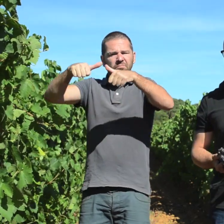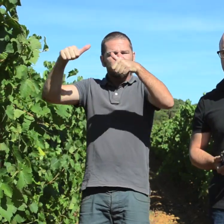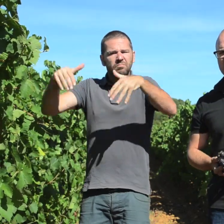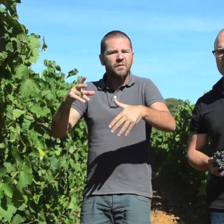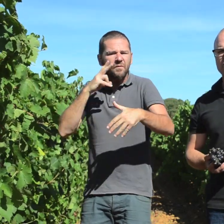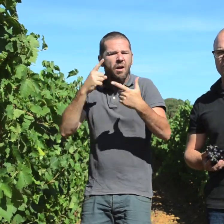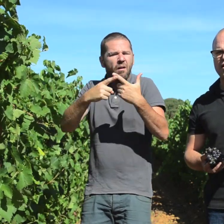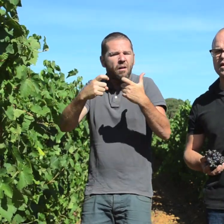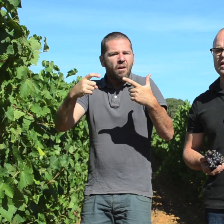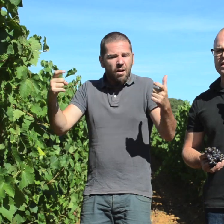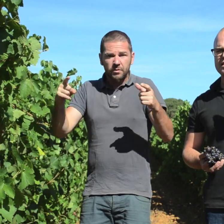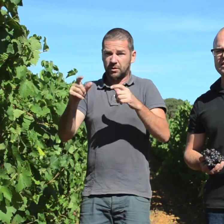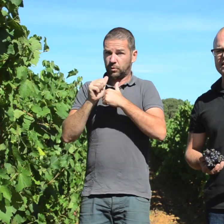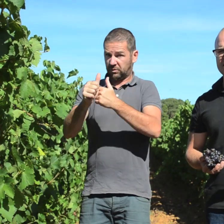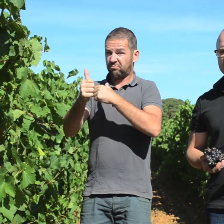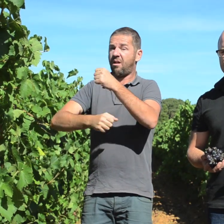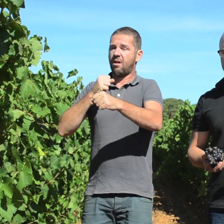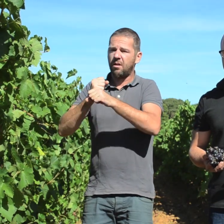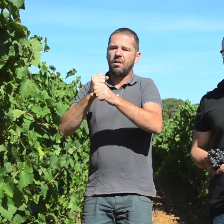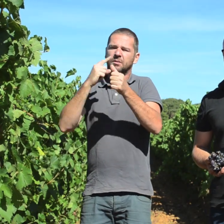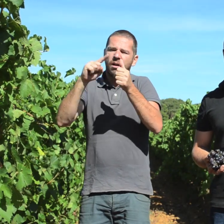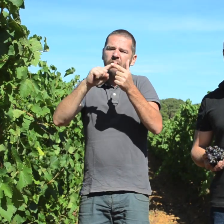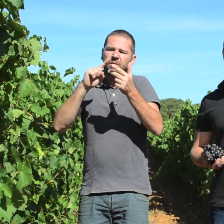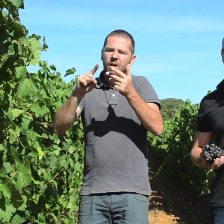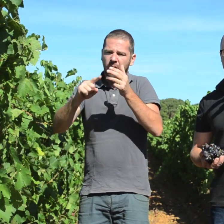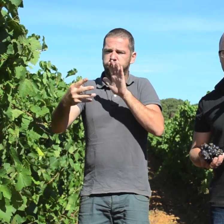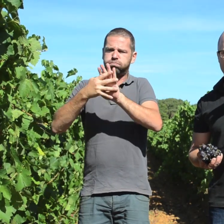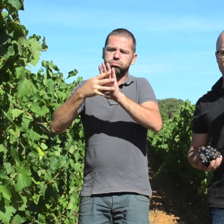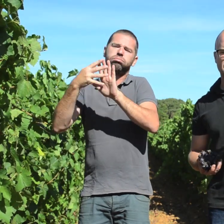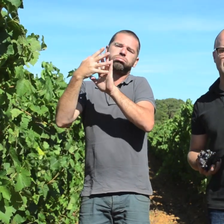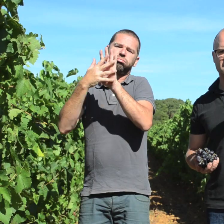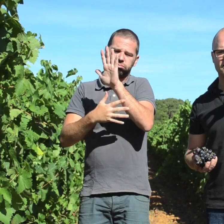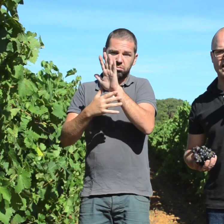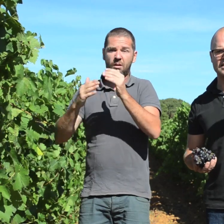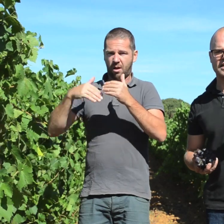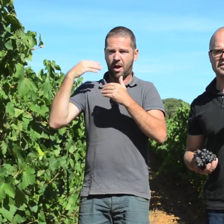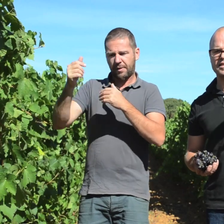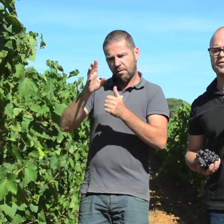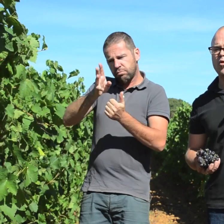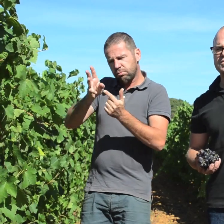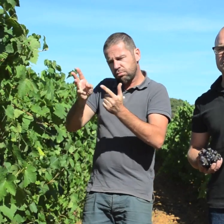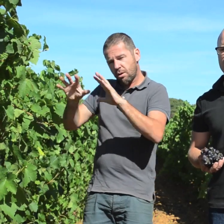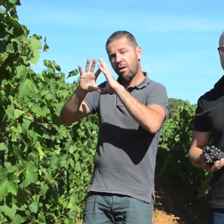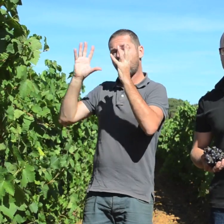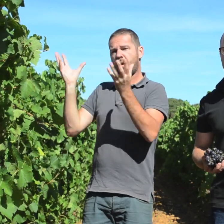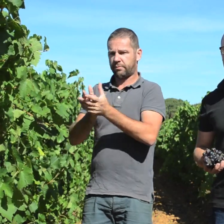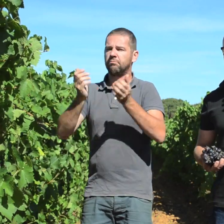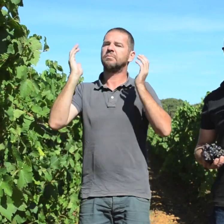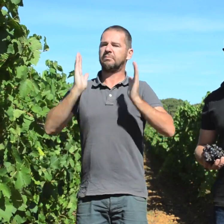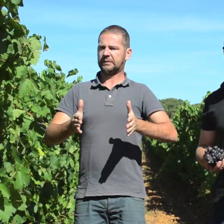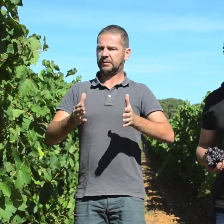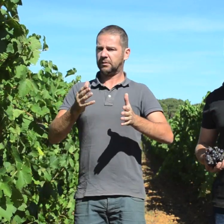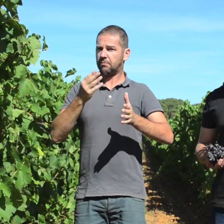millésime, on va donc pouvoir décider quelle sera la date exacte, la date optimale pour